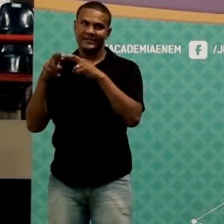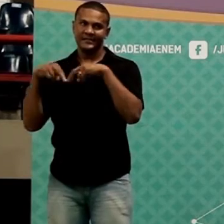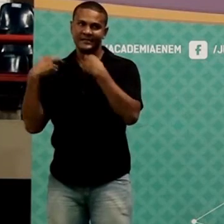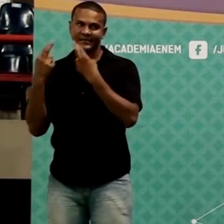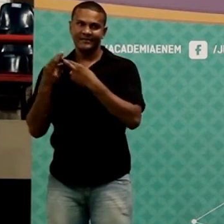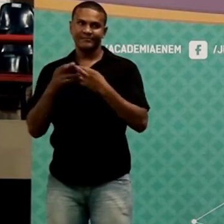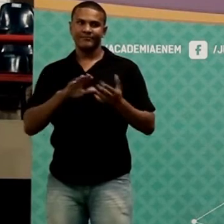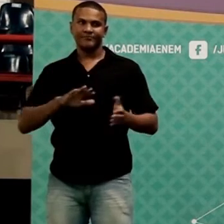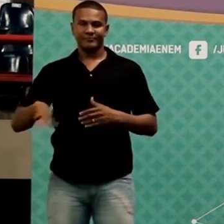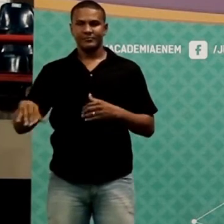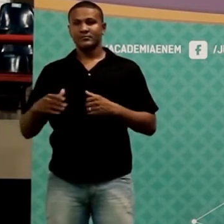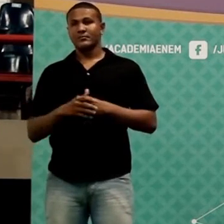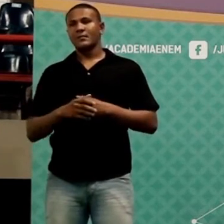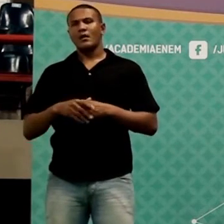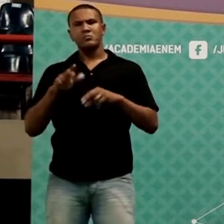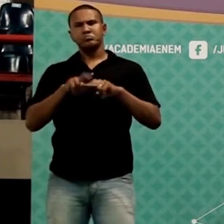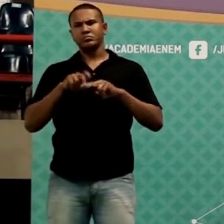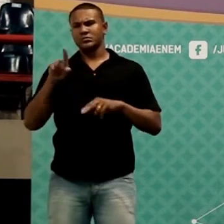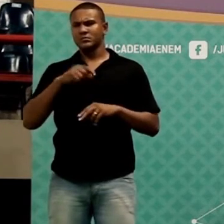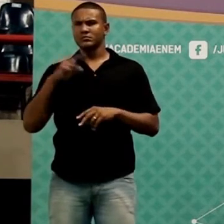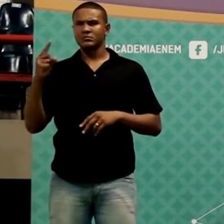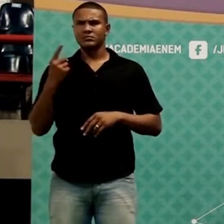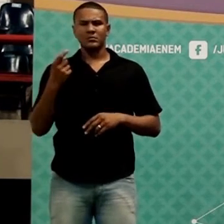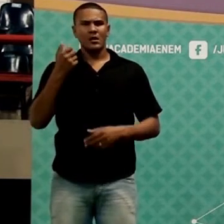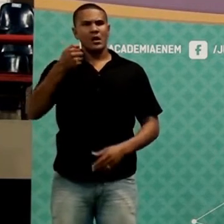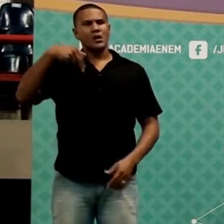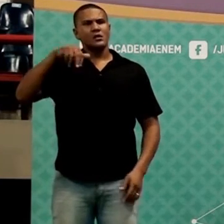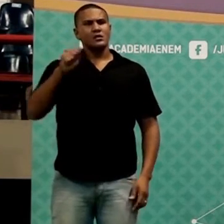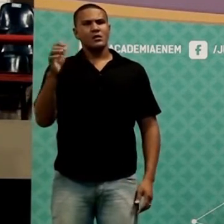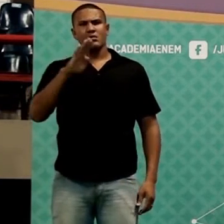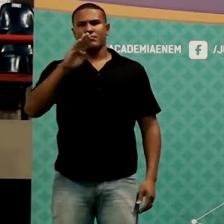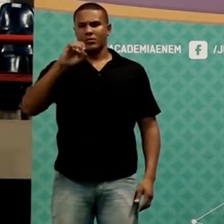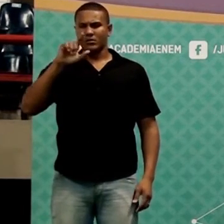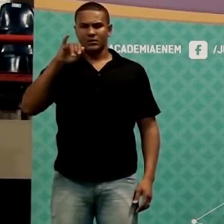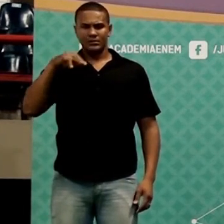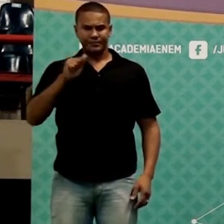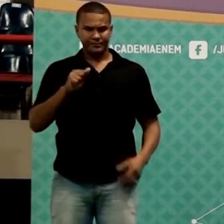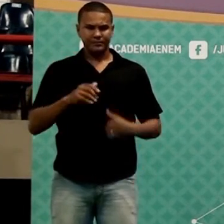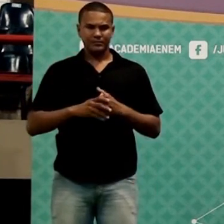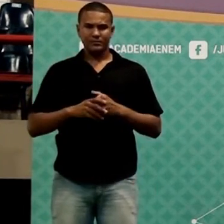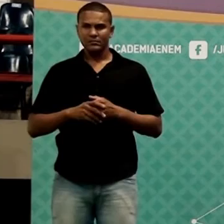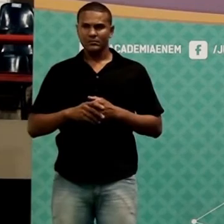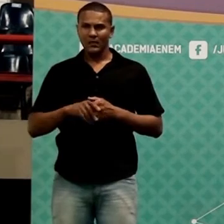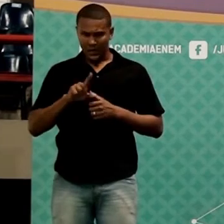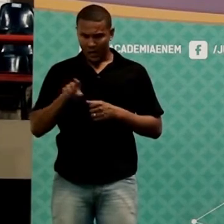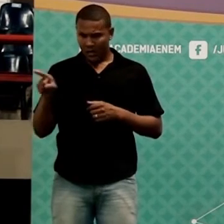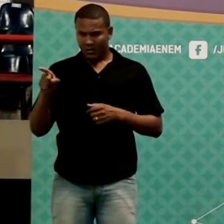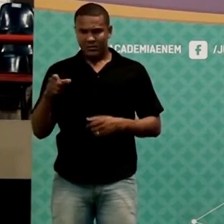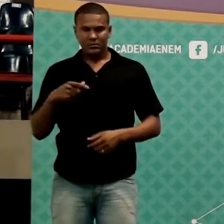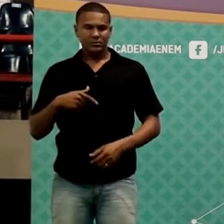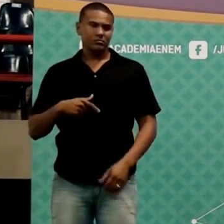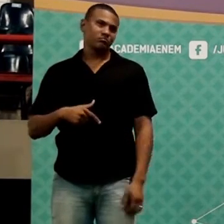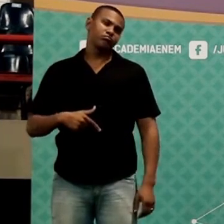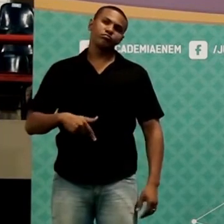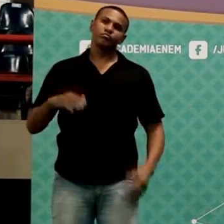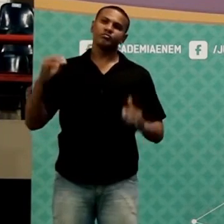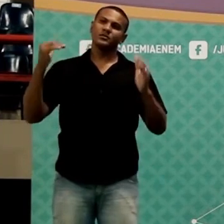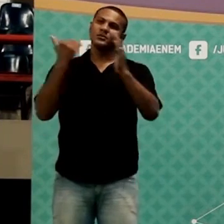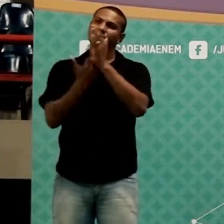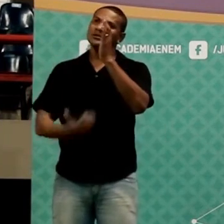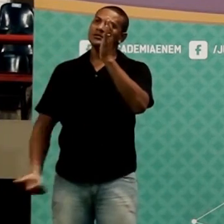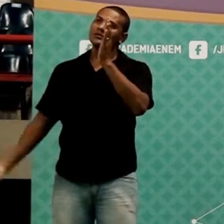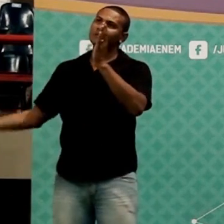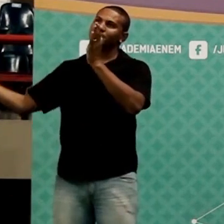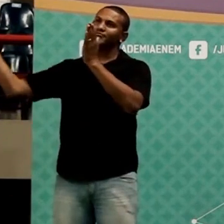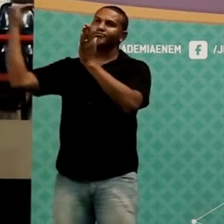que ele conheceu uma jova chamada Ana Bolena, que se o rei Henrique VIII é ambicioso, ela é o powerhead da